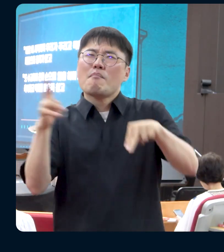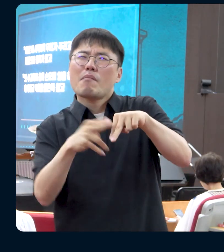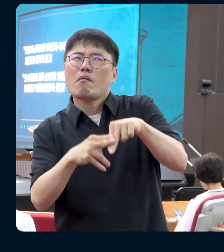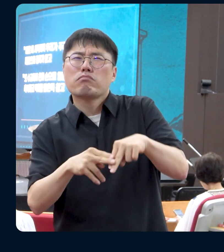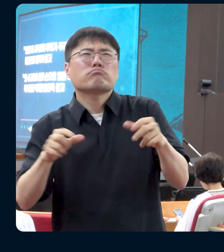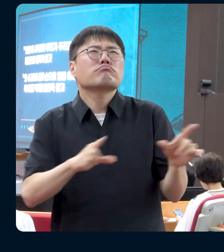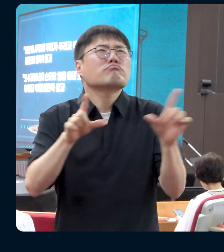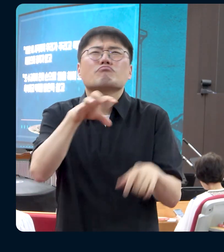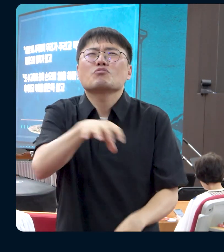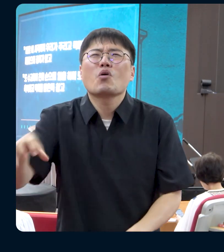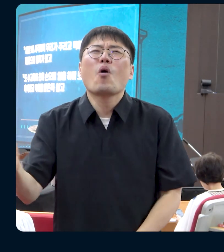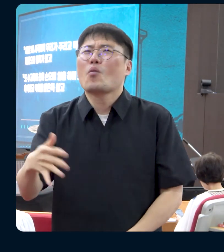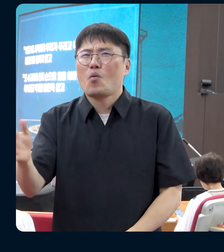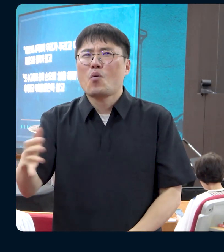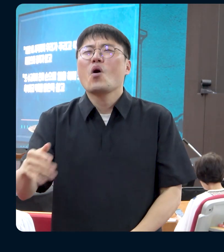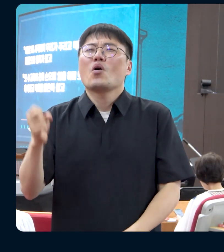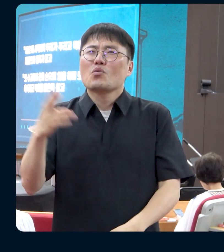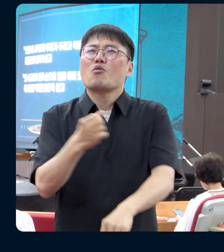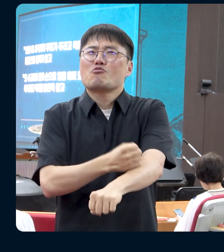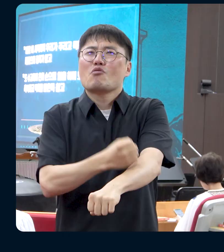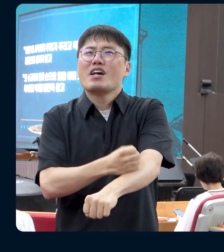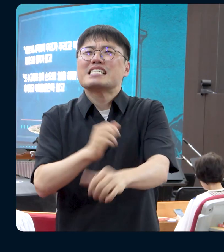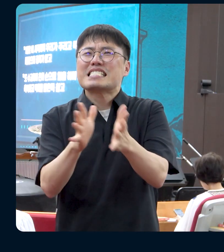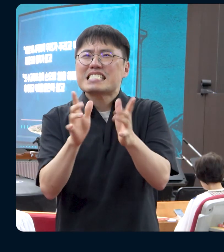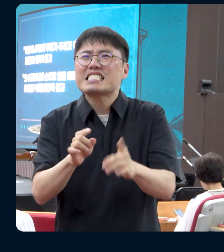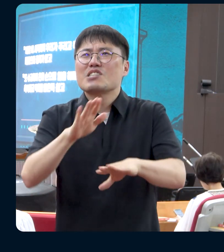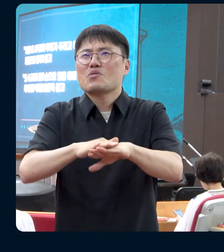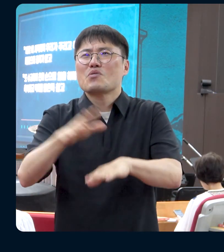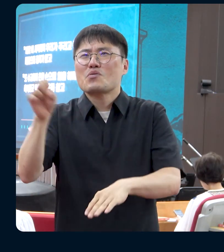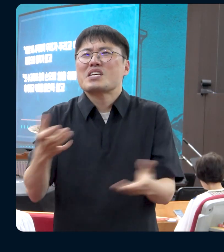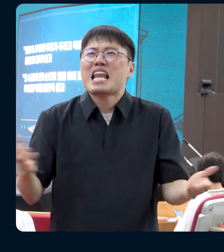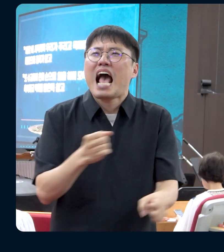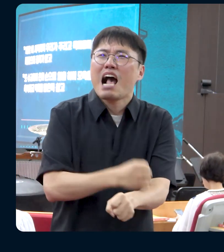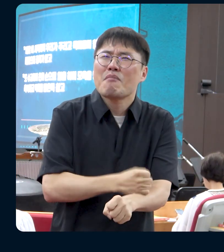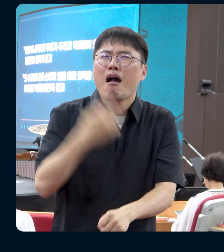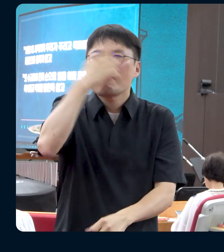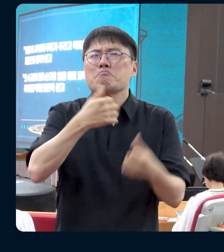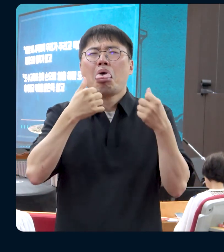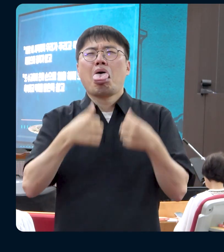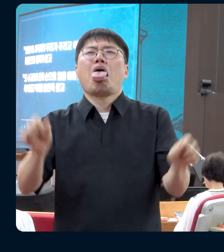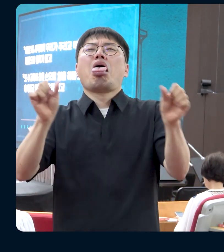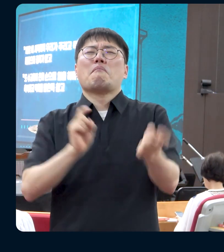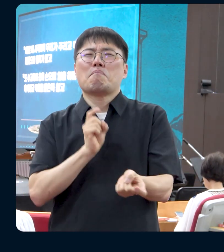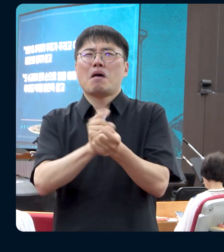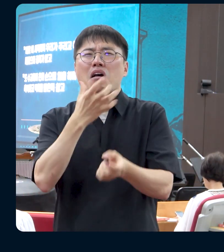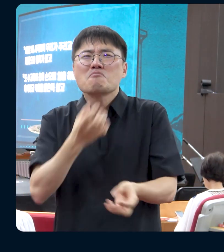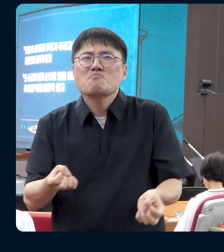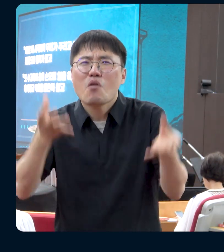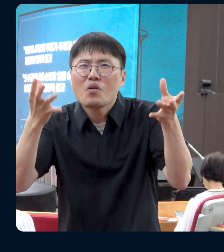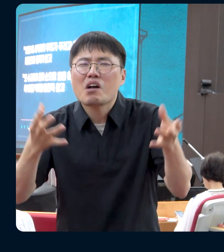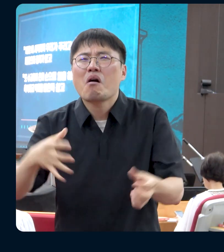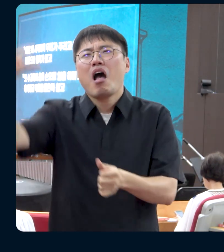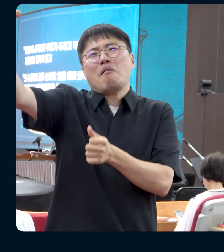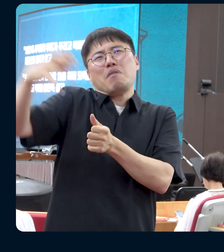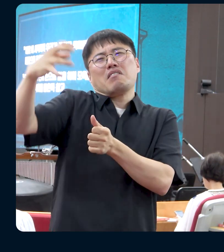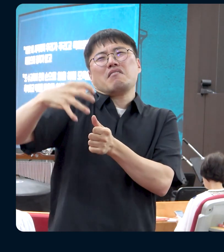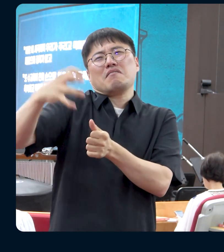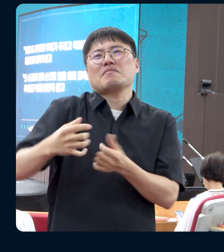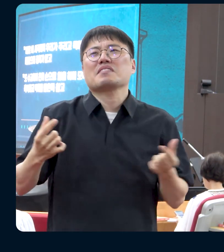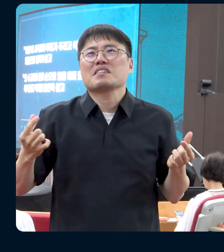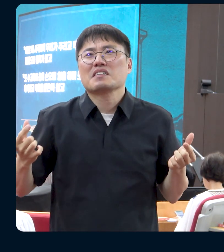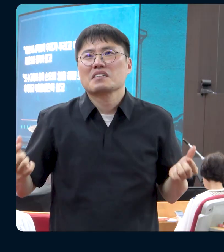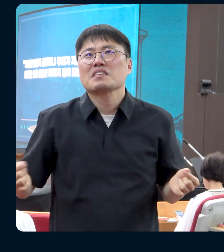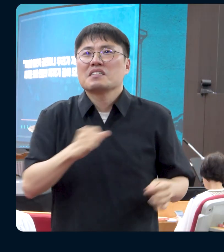헐벗고 매맞으며 정처가 없고, 또 수고하여 친히 손으로 일을 하며 모욕을 당한 즉